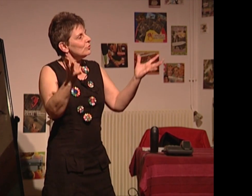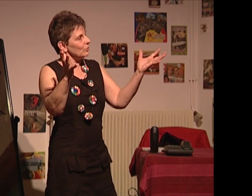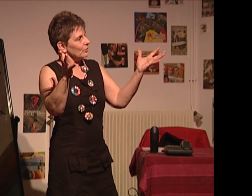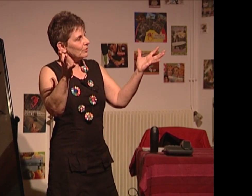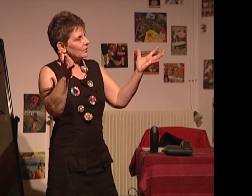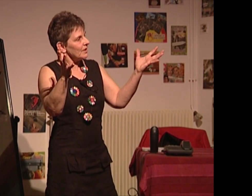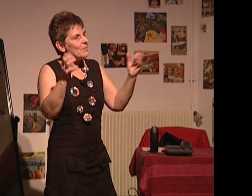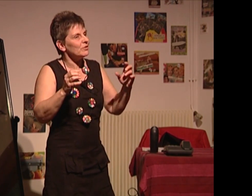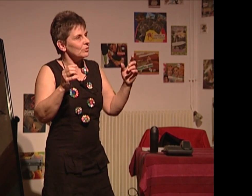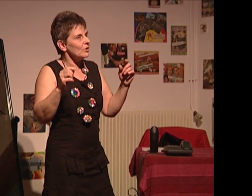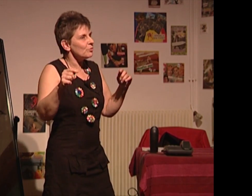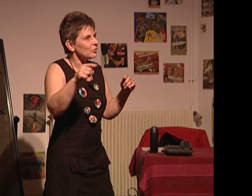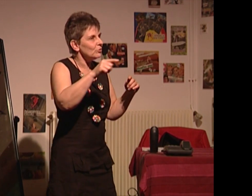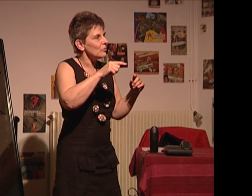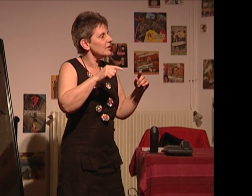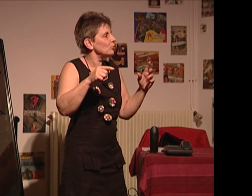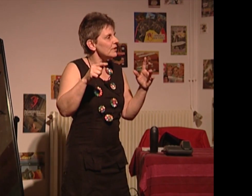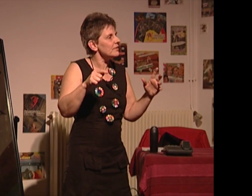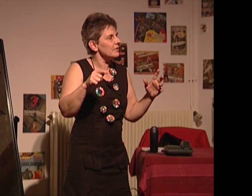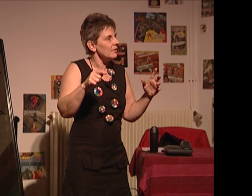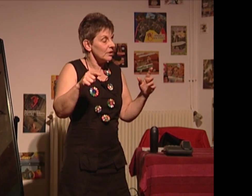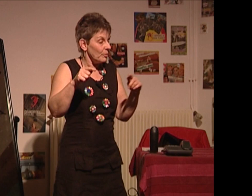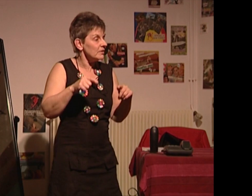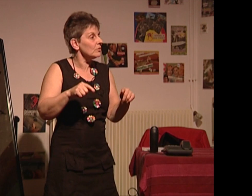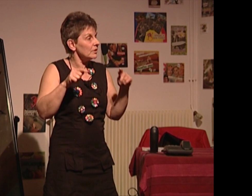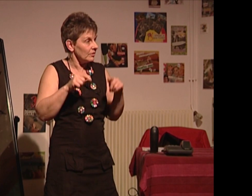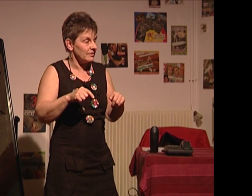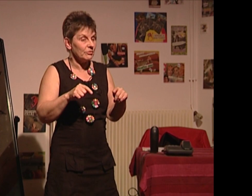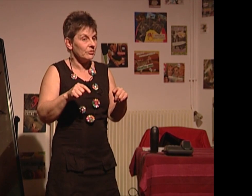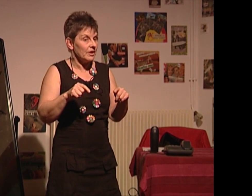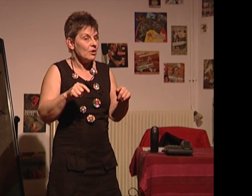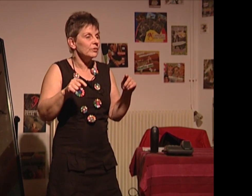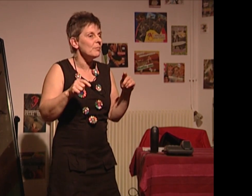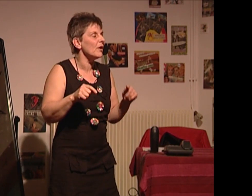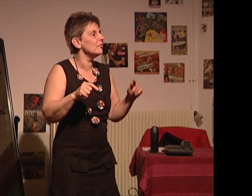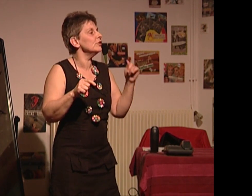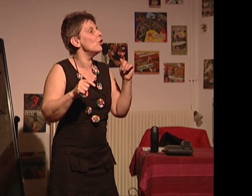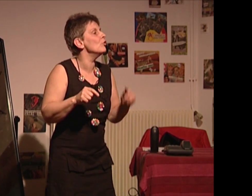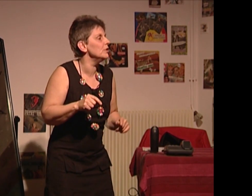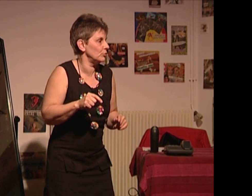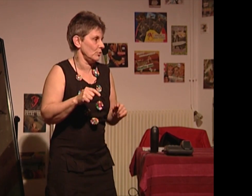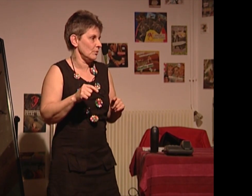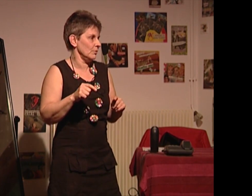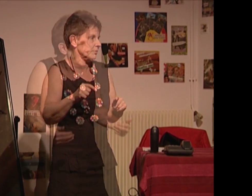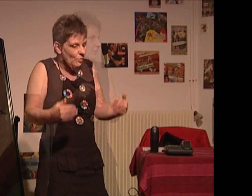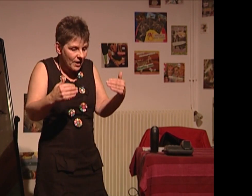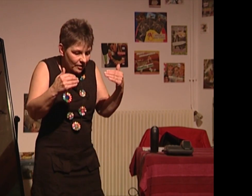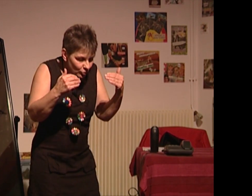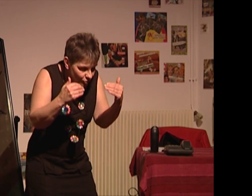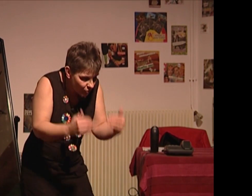soutenue. Parce que je pense que dans tous les États, et en particulier dans l'État français, on n'a pas envie d'un lobby sourd. Là, moi, je m'en